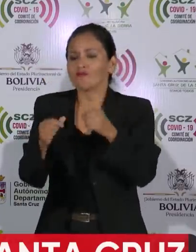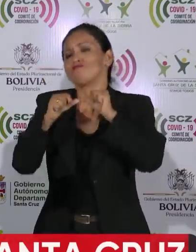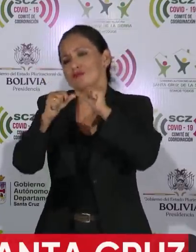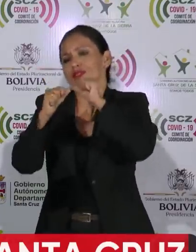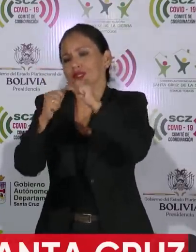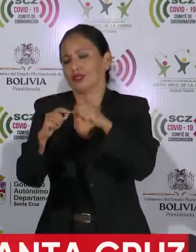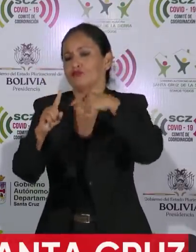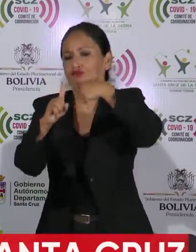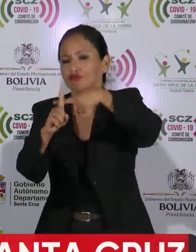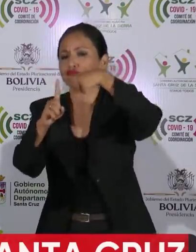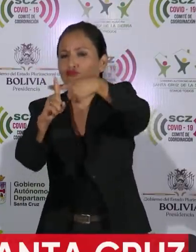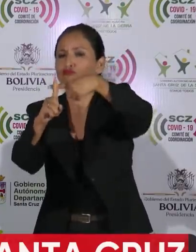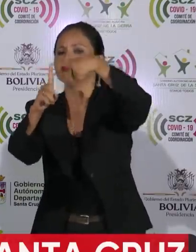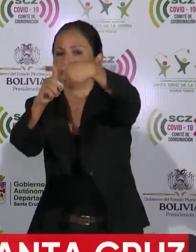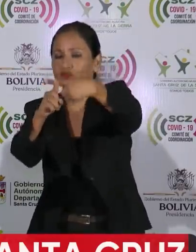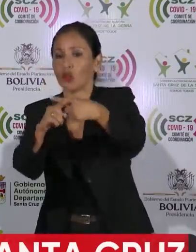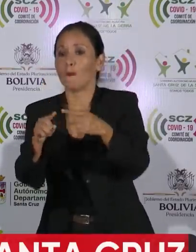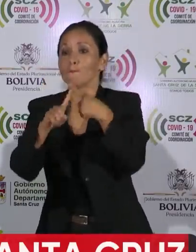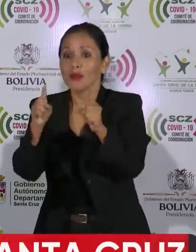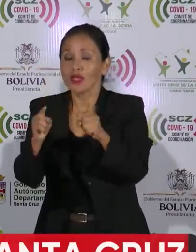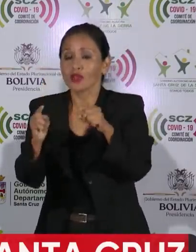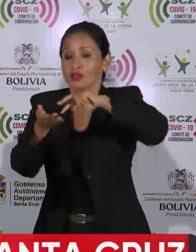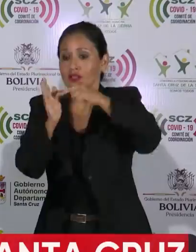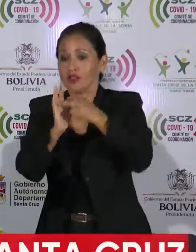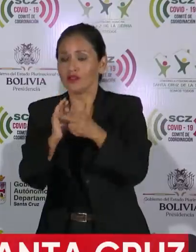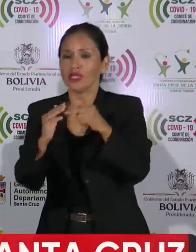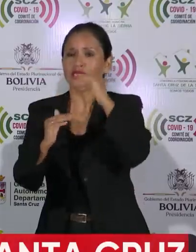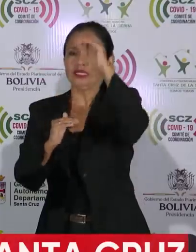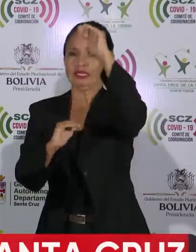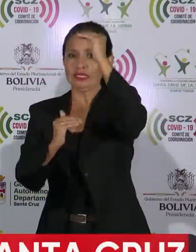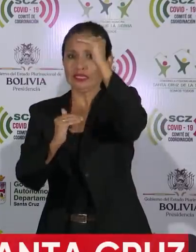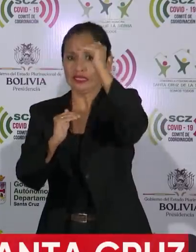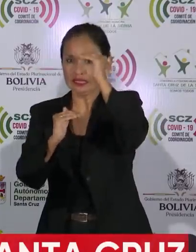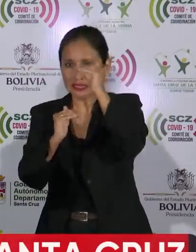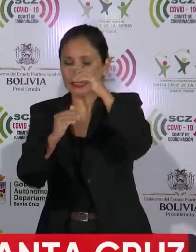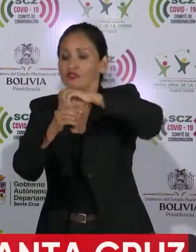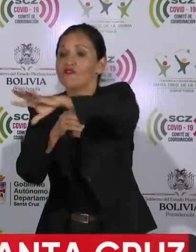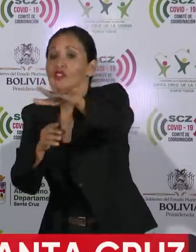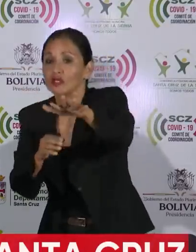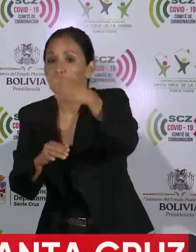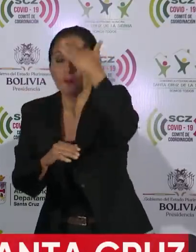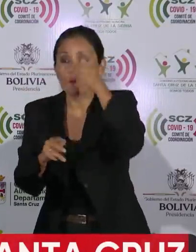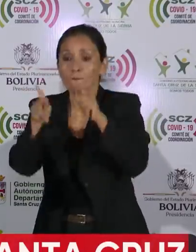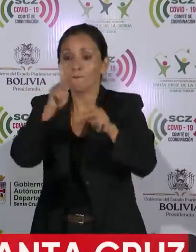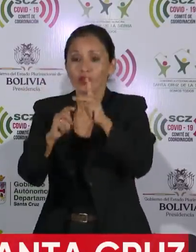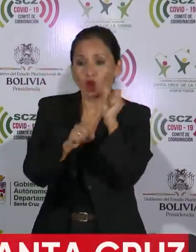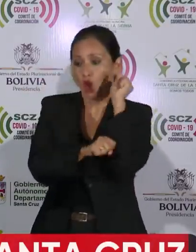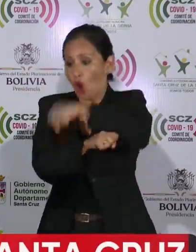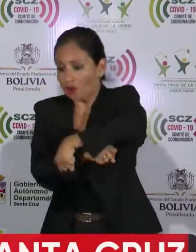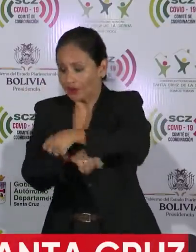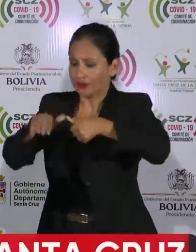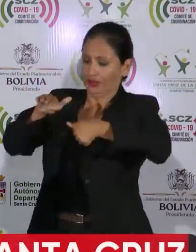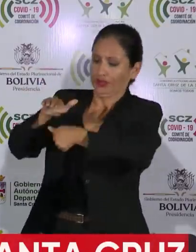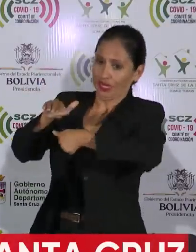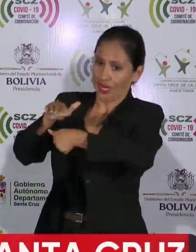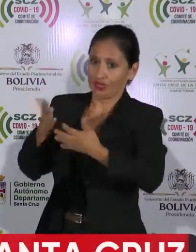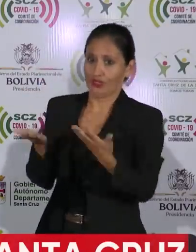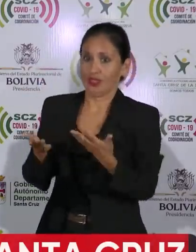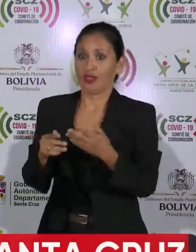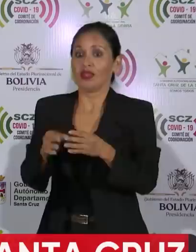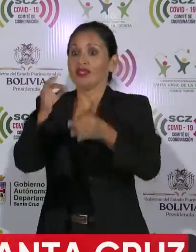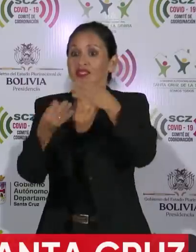seguir llegando. Lo que sí creemos es que se va a disminuir la cantidad de infectados porque la gente va a estar obligadamente en sus casas. Los